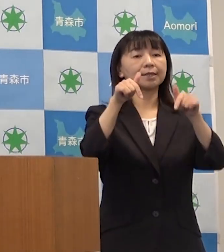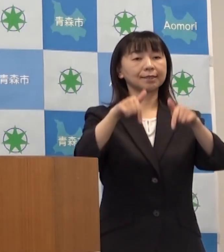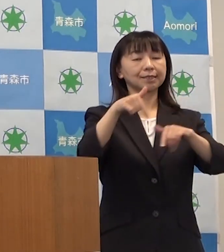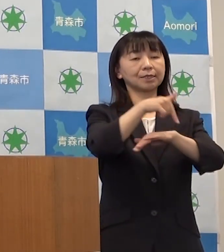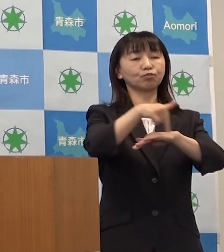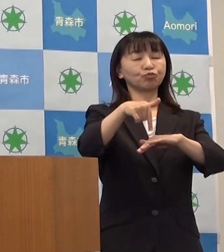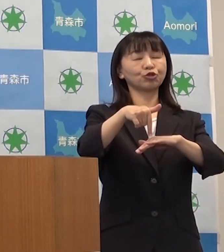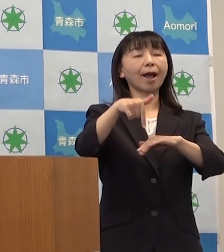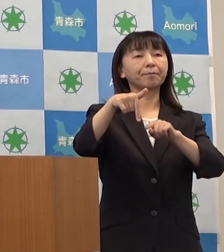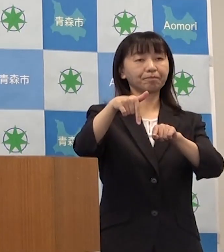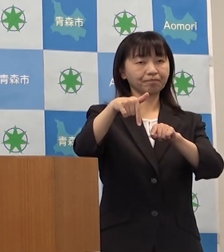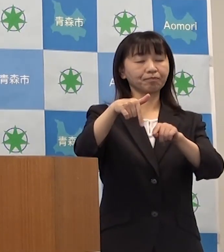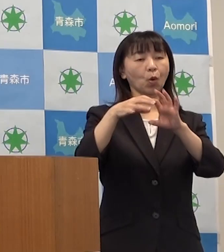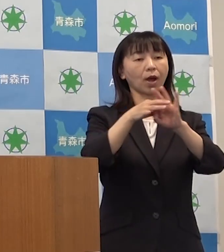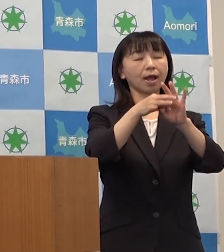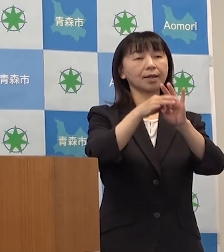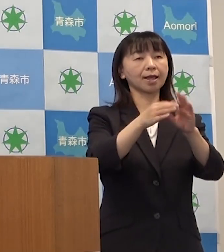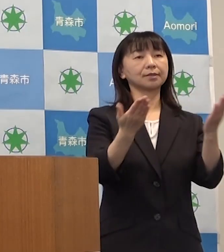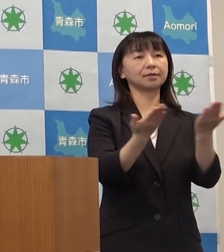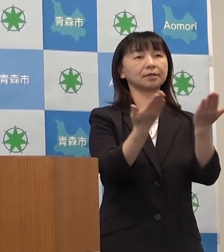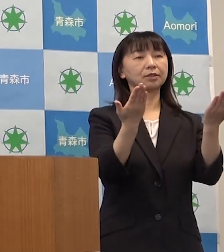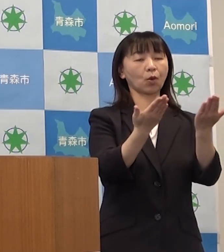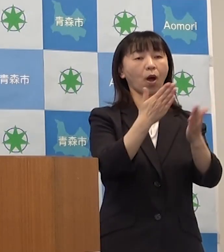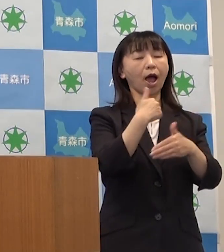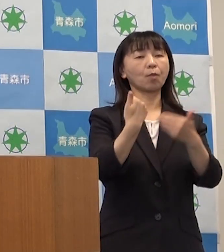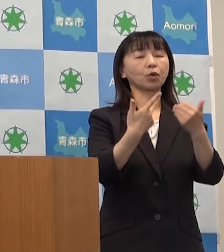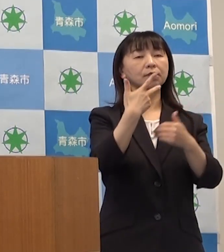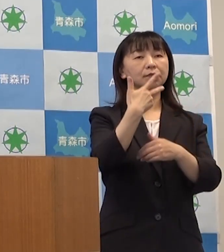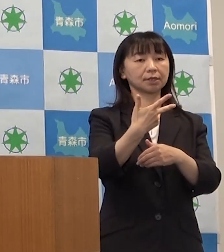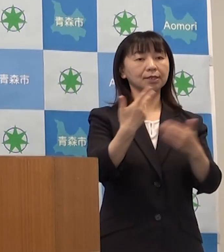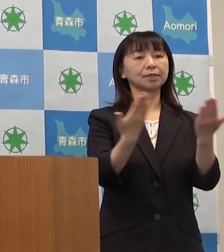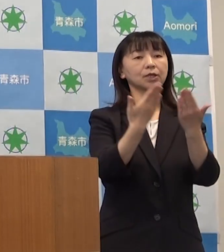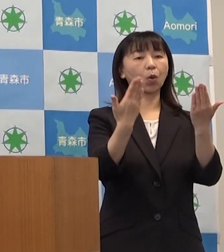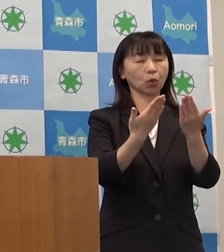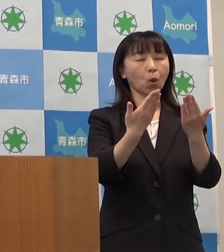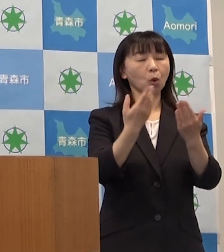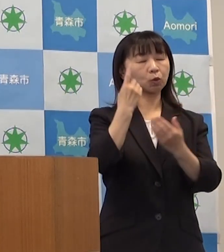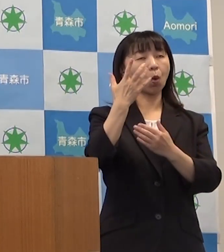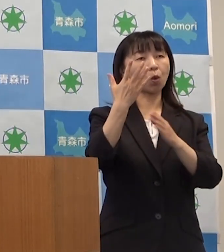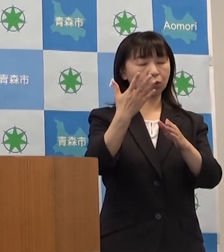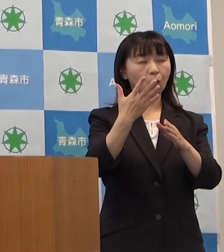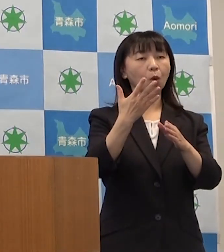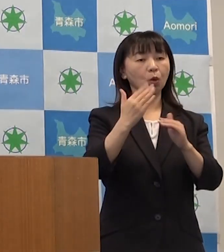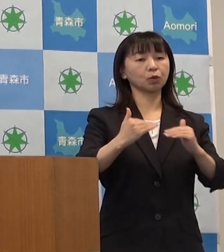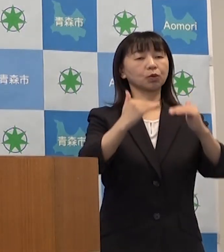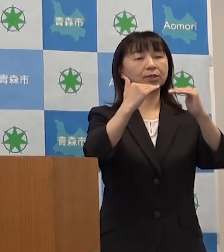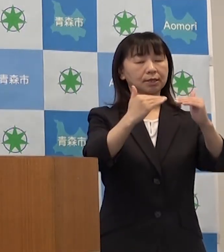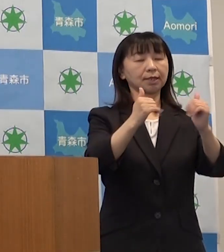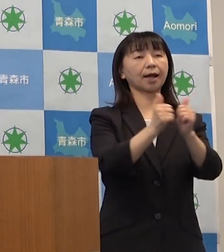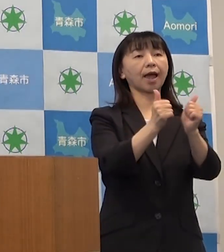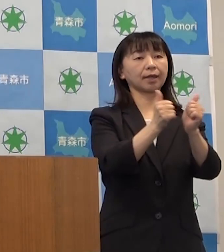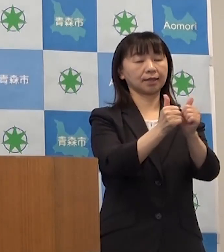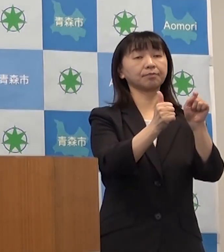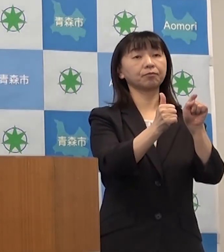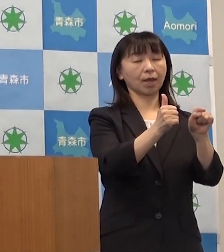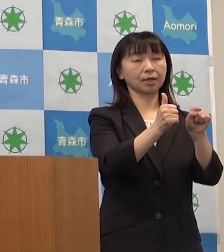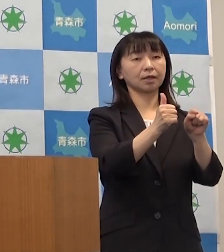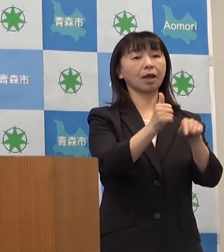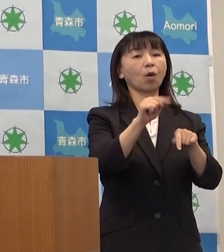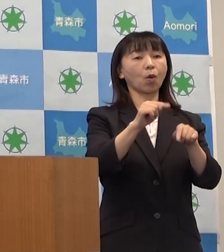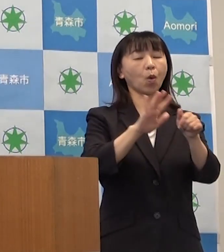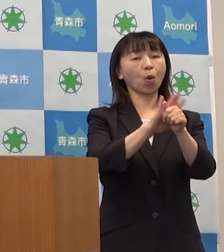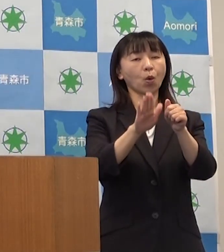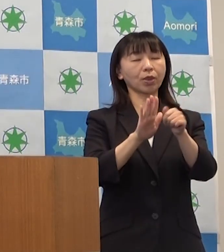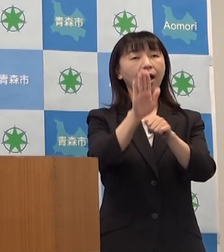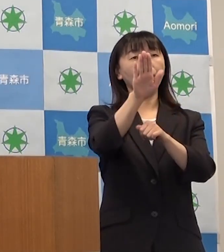プラン関連事業の青森市仕事創造会議推進事業でありますが、コロナ後